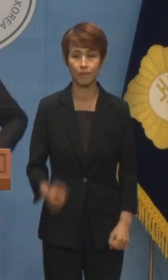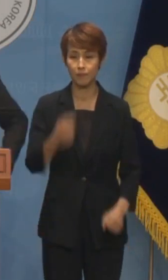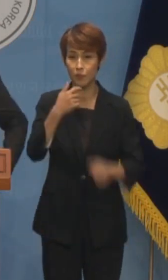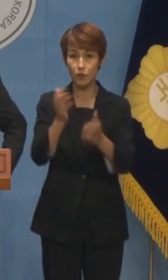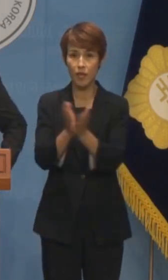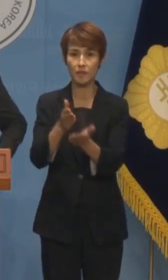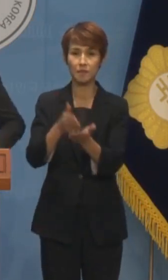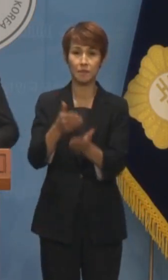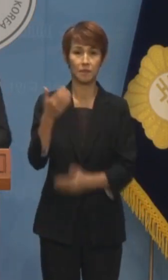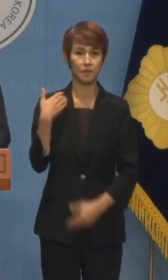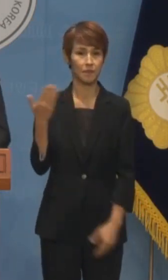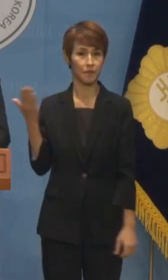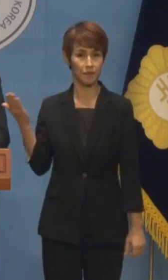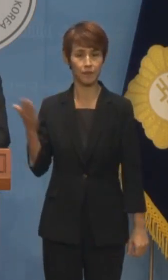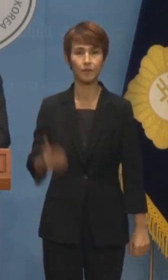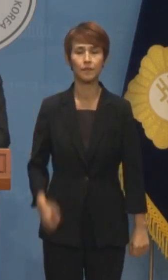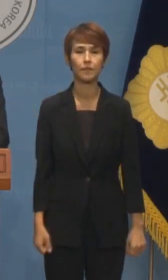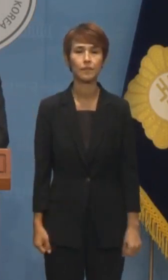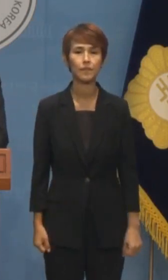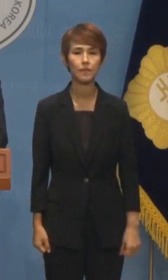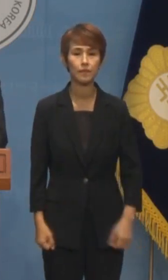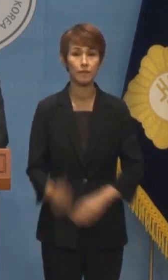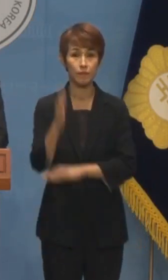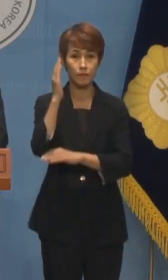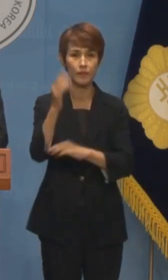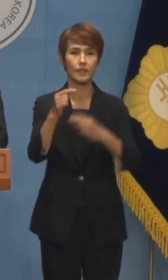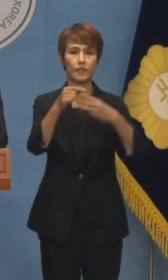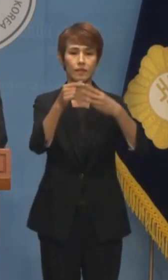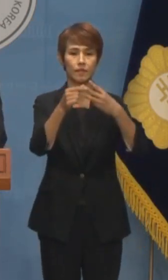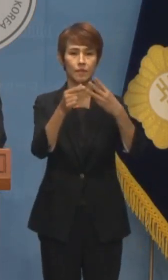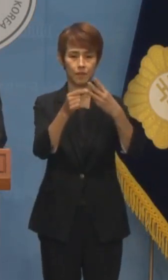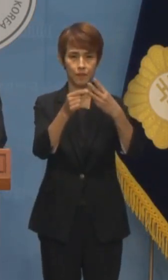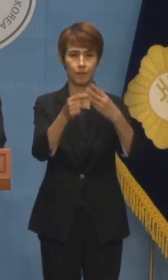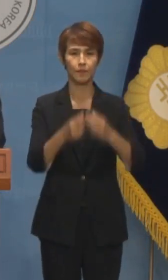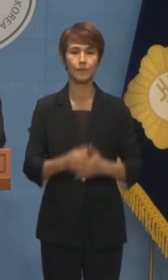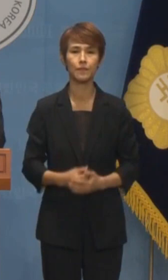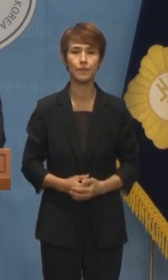더불어민주당 원내대변인 윤종군입니다. 세 건 브리핑하도록 하겠습니다.